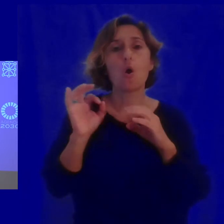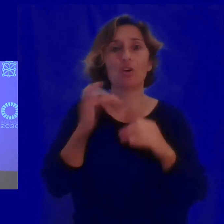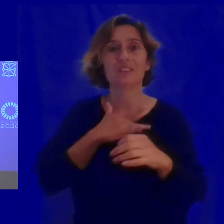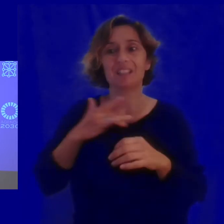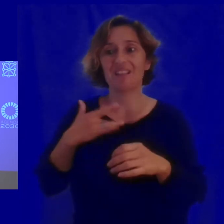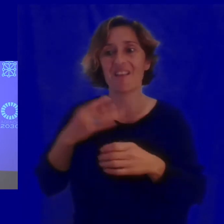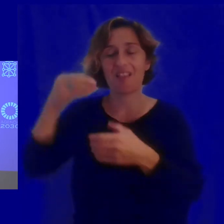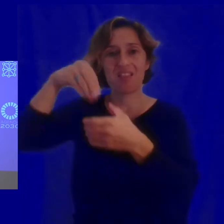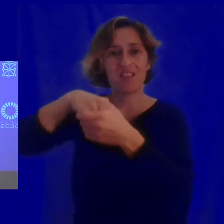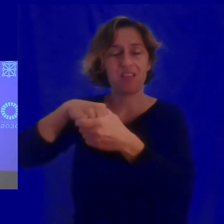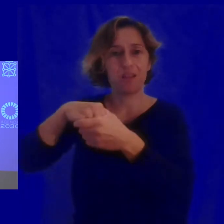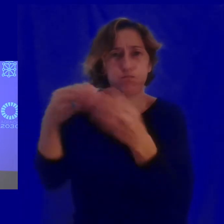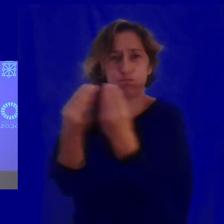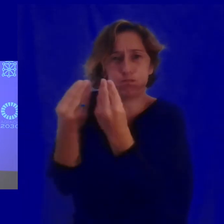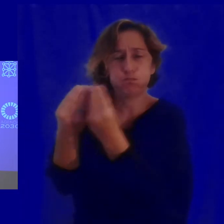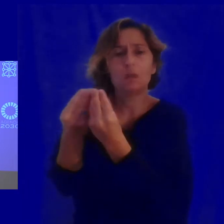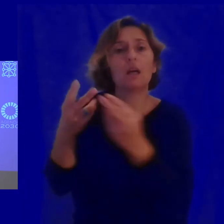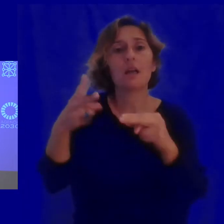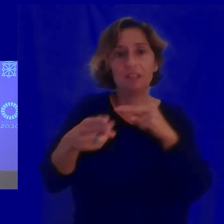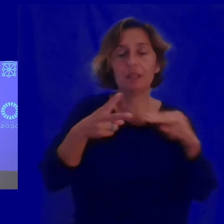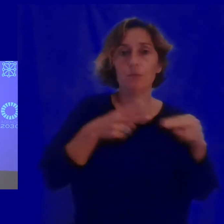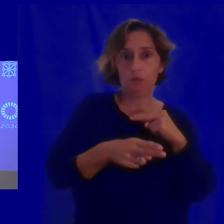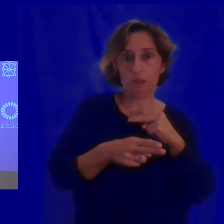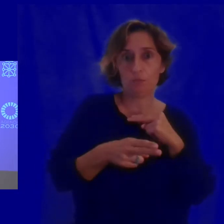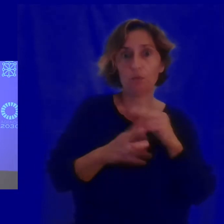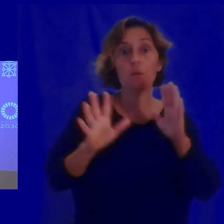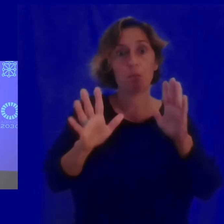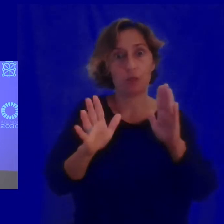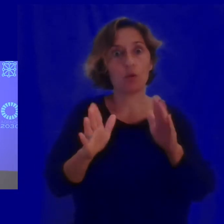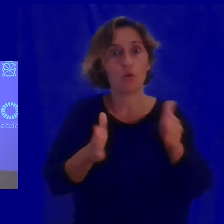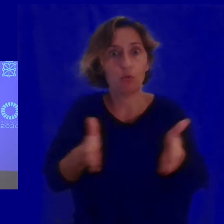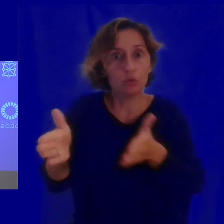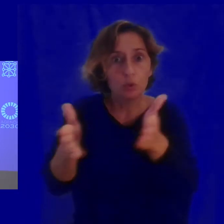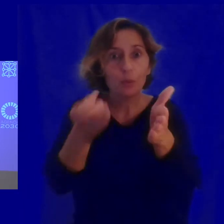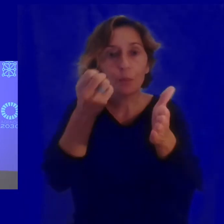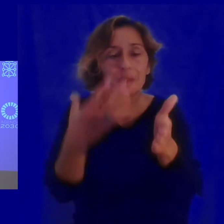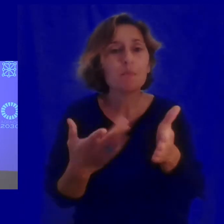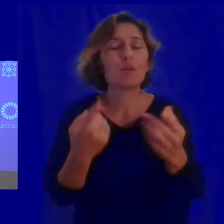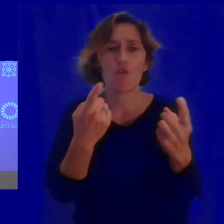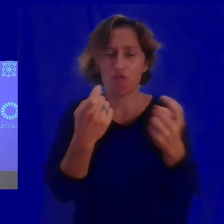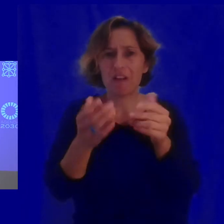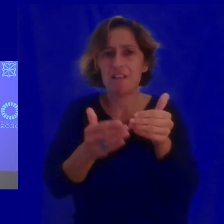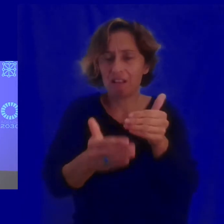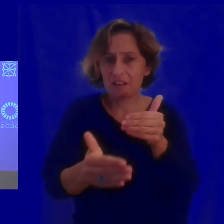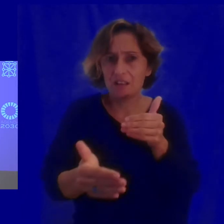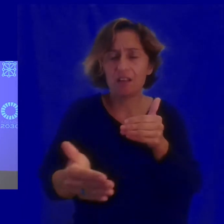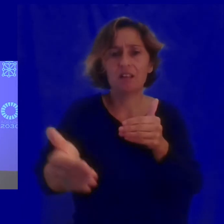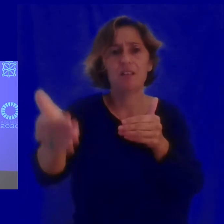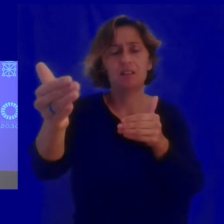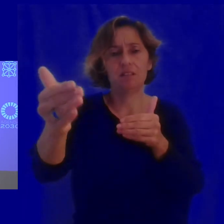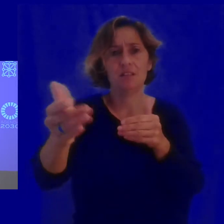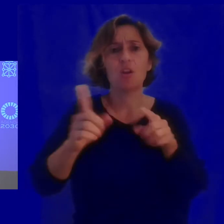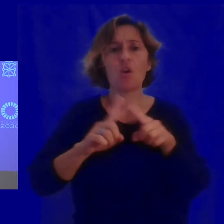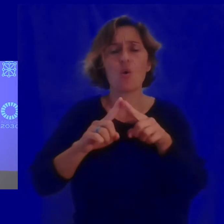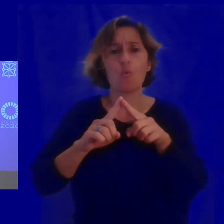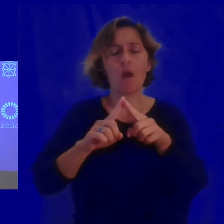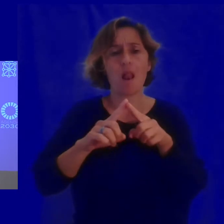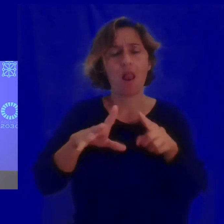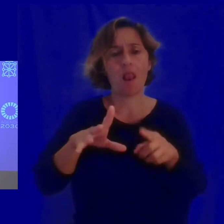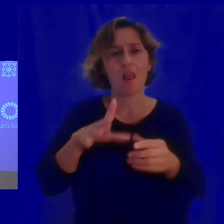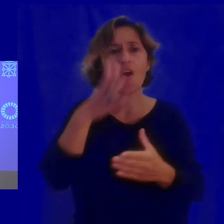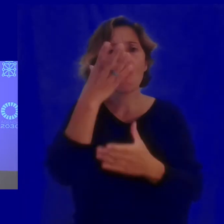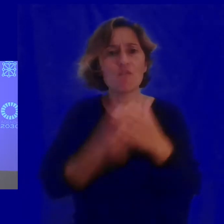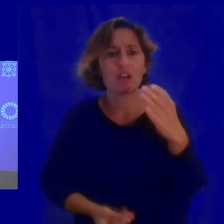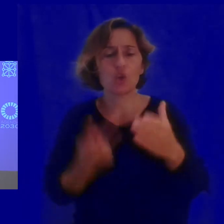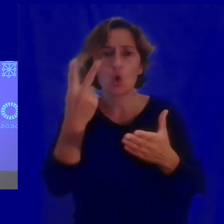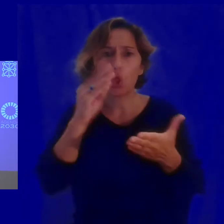sanitario. Vamos por buen camino, pero queda mucho camino por andar y no hay que tropezar dos veces en la misma piedra. Y